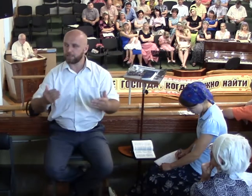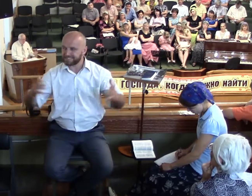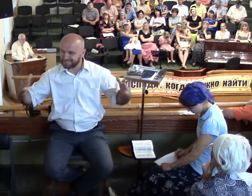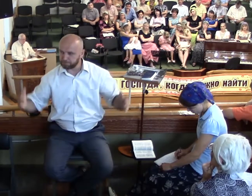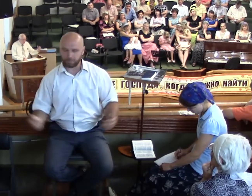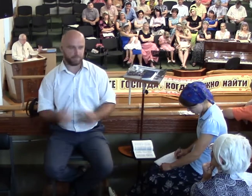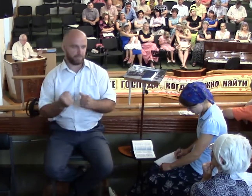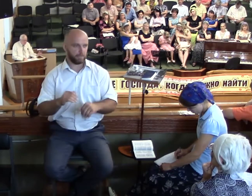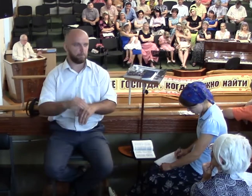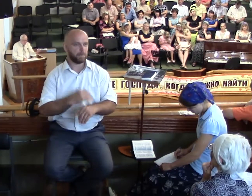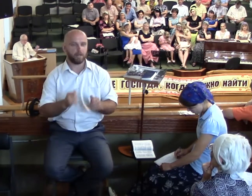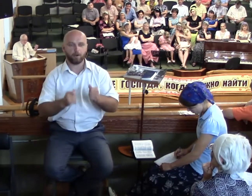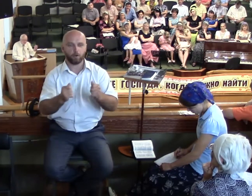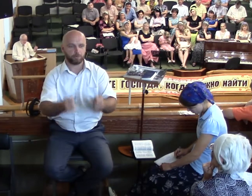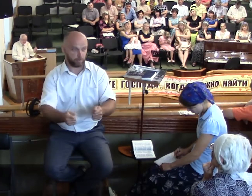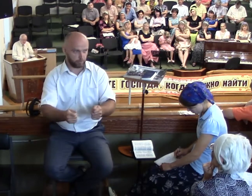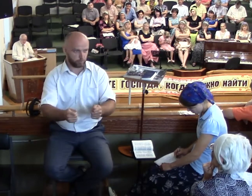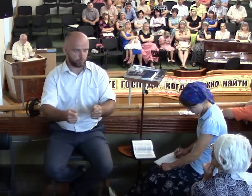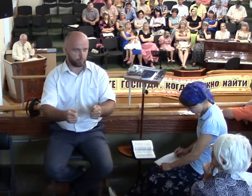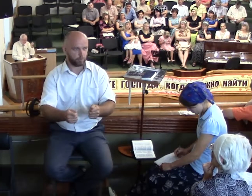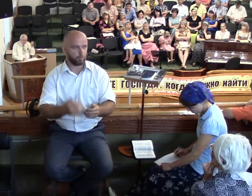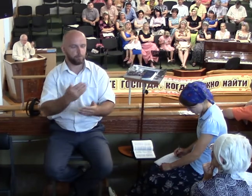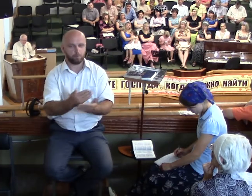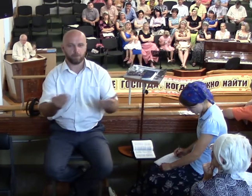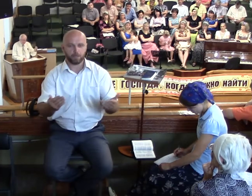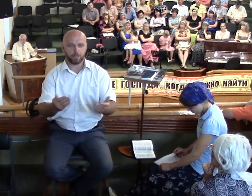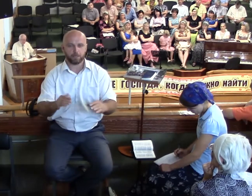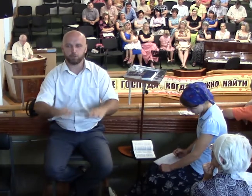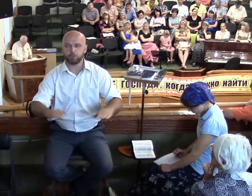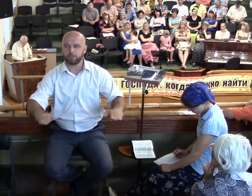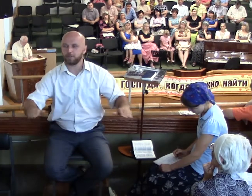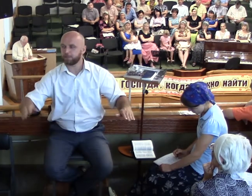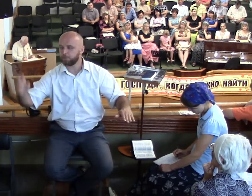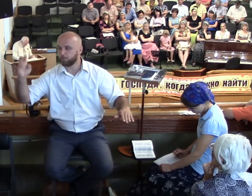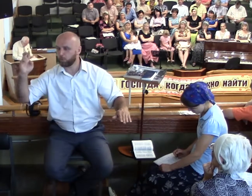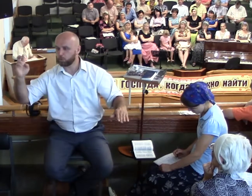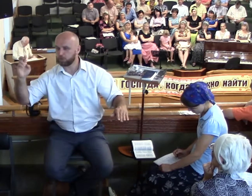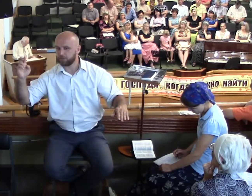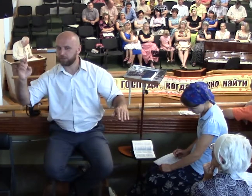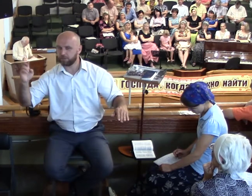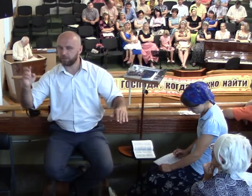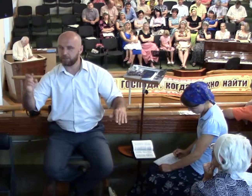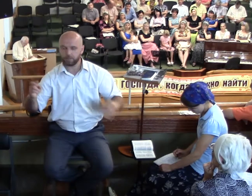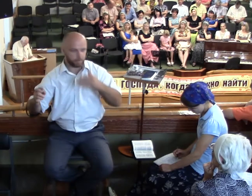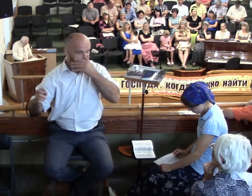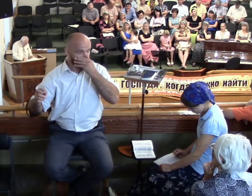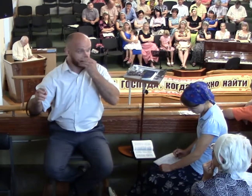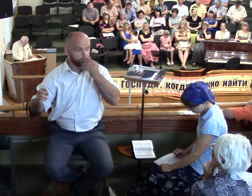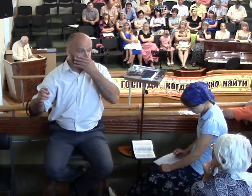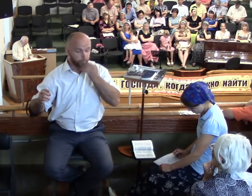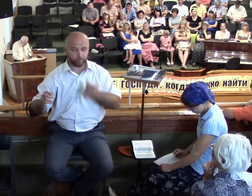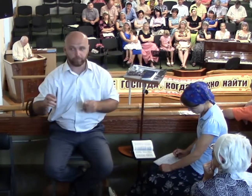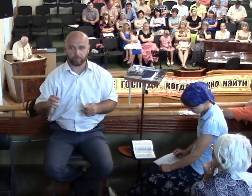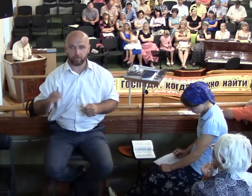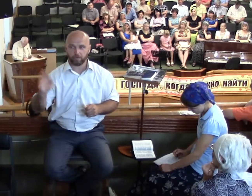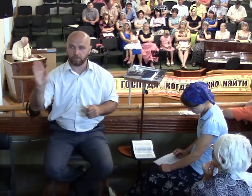благодатью, мы благодатью извлечены. Мы дети Божьи, друзья дорогие. Недавно мне брат рассказывал, как